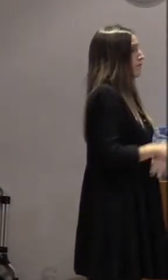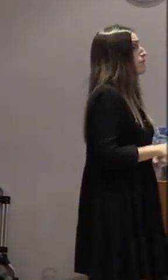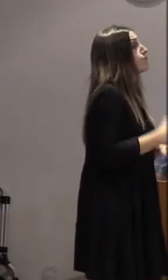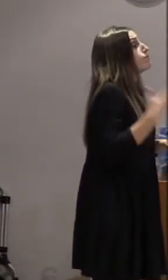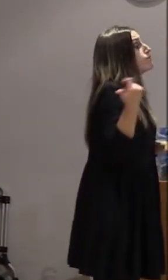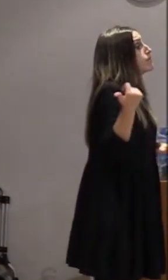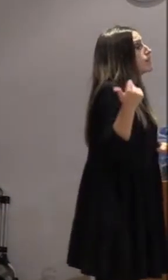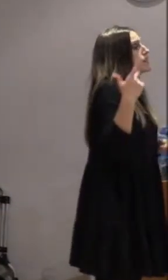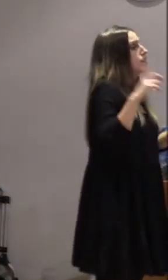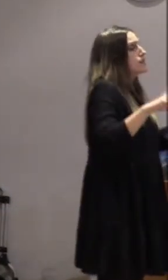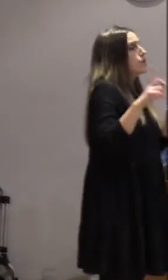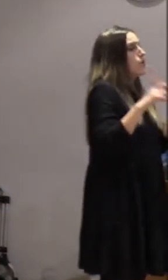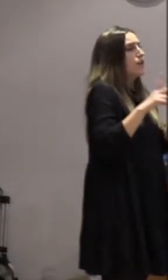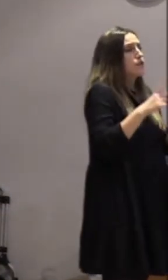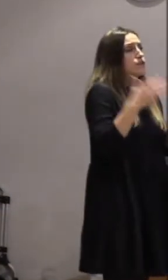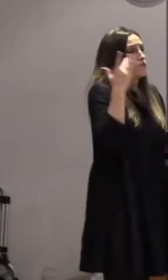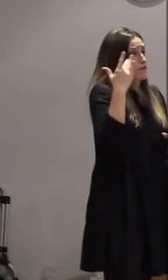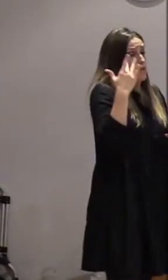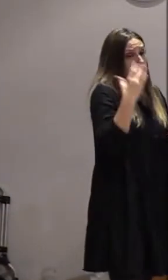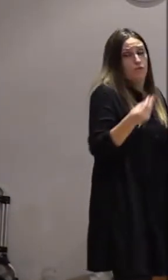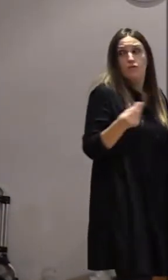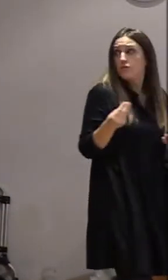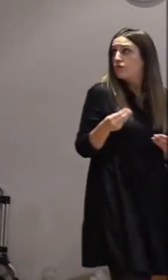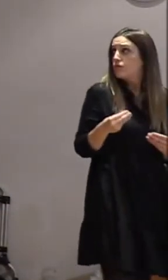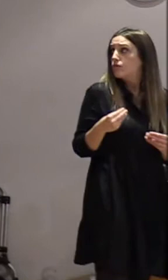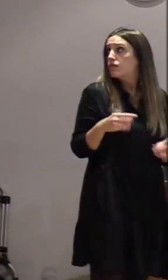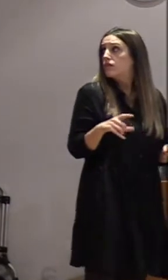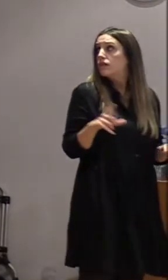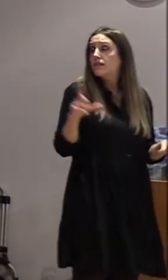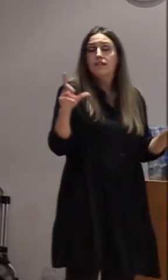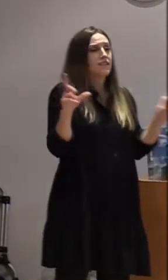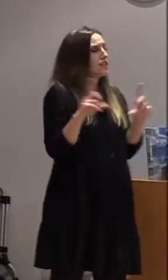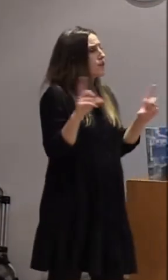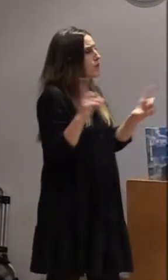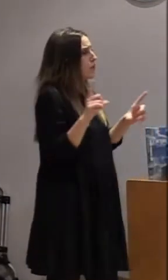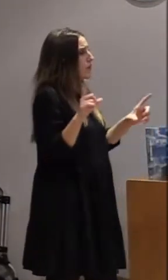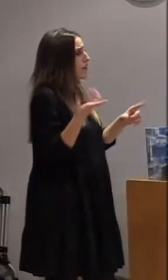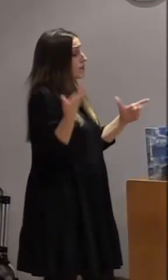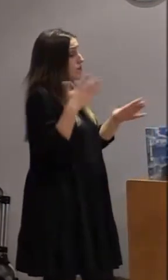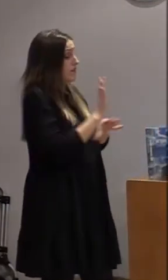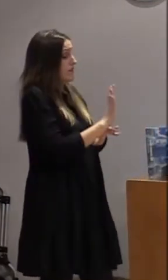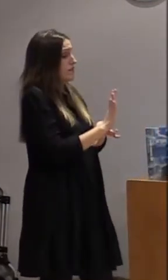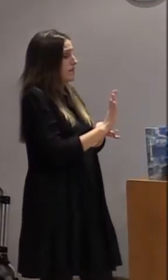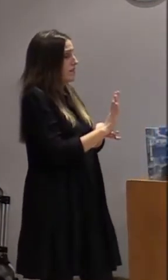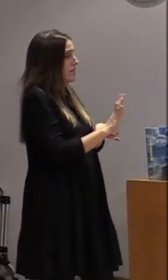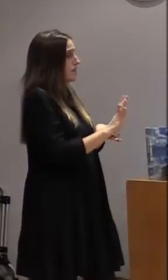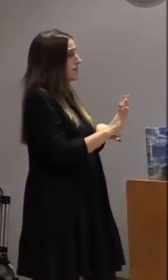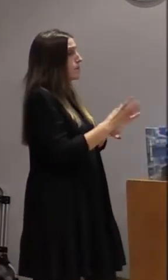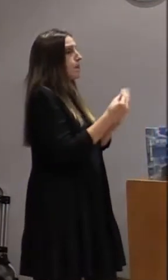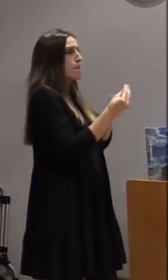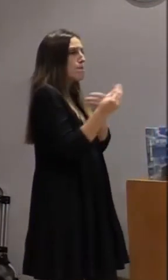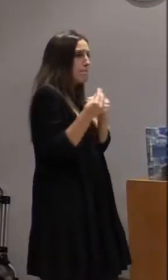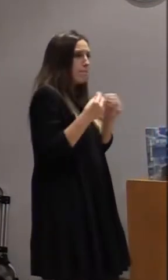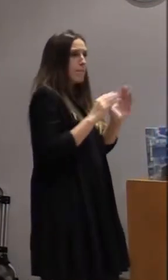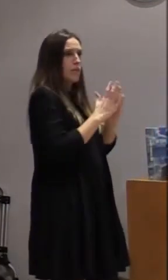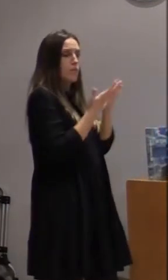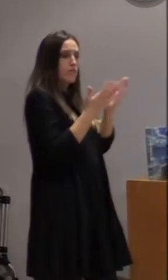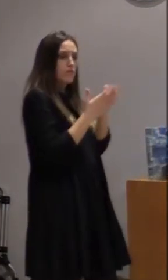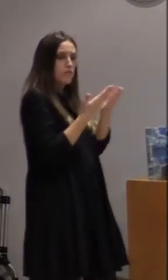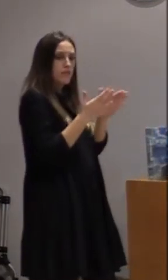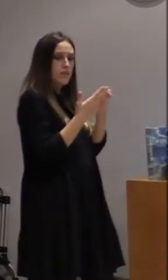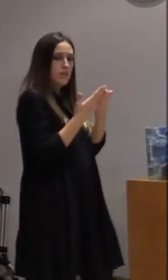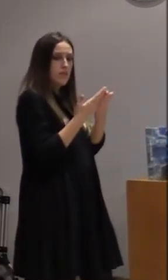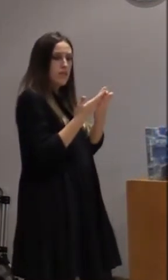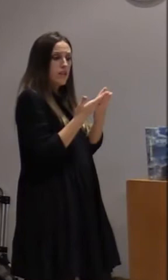Este cuadro es muy conocido, es el cuadro con el que se suele ilustrar en muchos libros o artículos